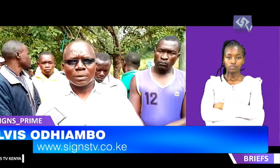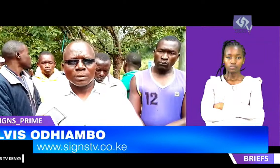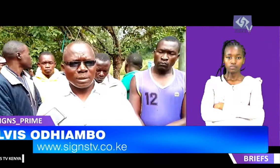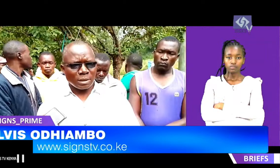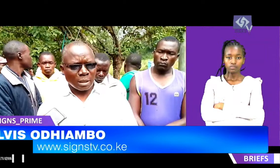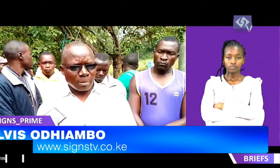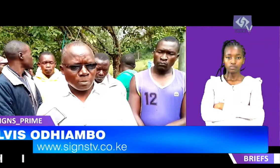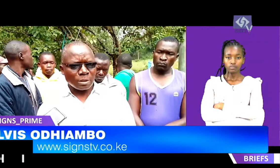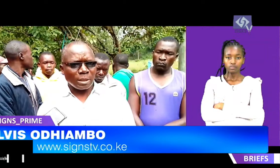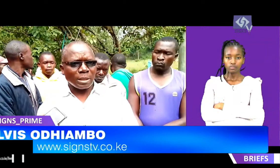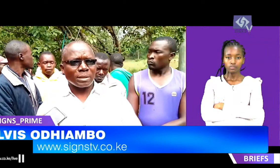Sisi kama MCS